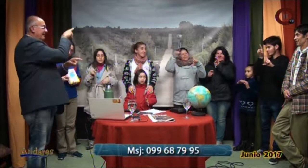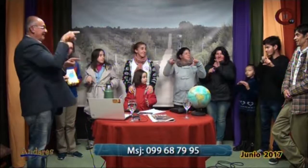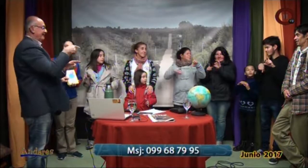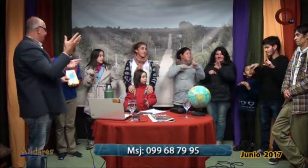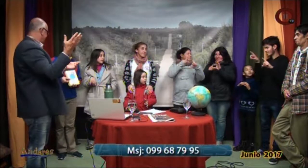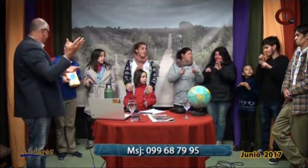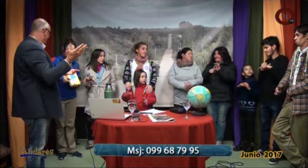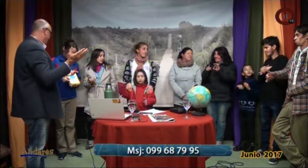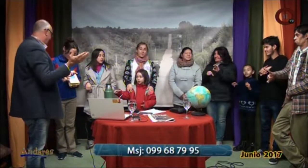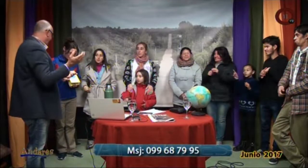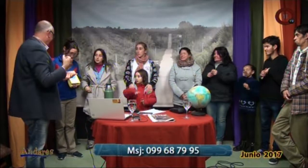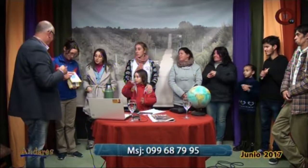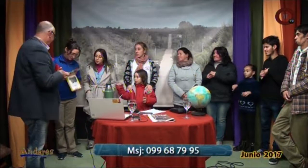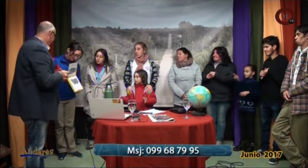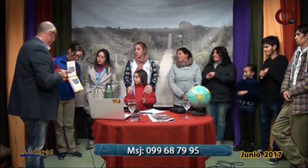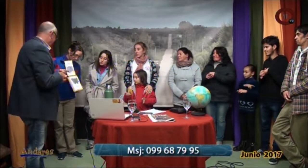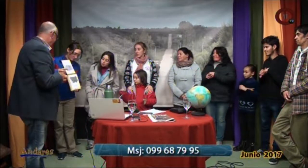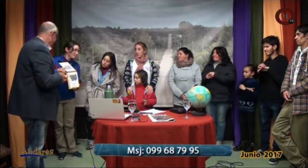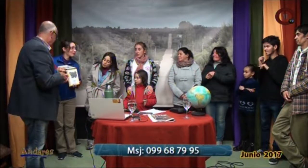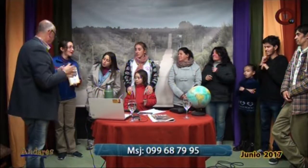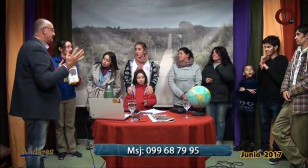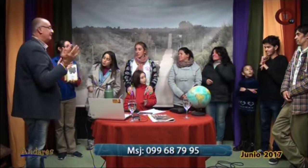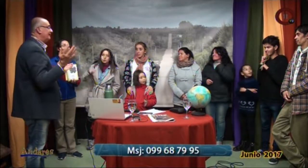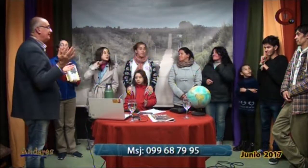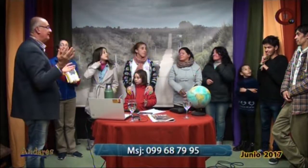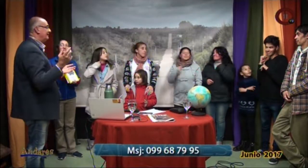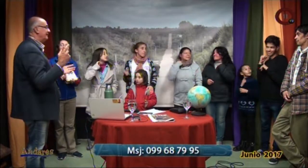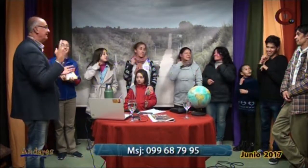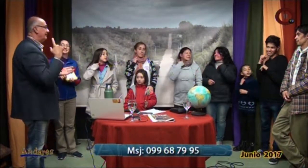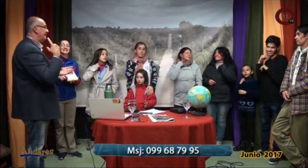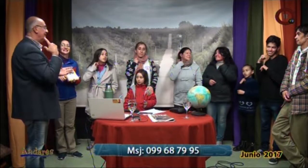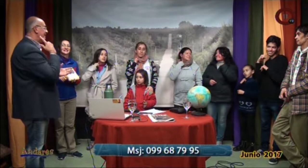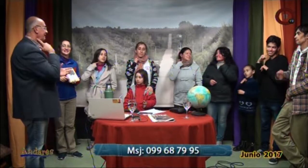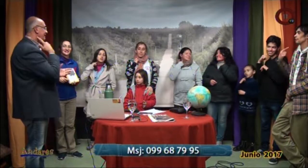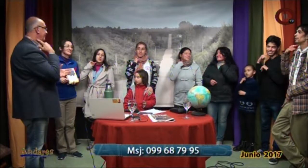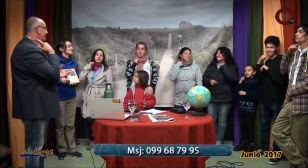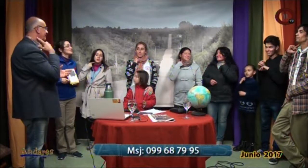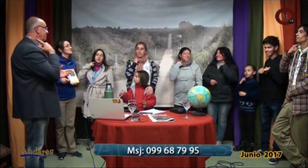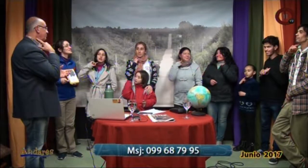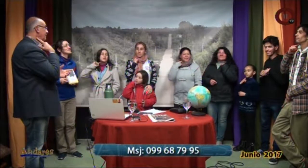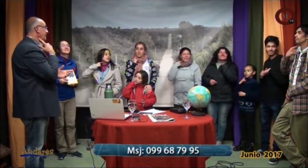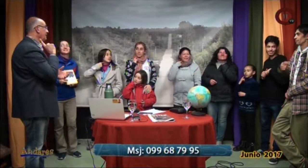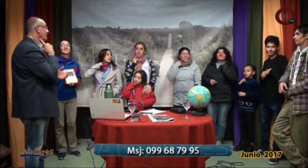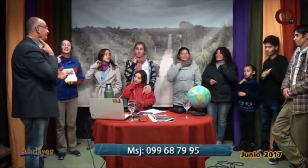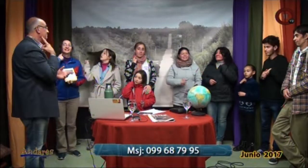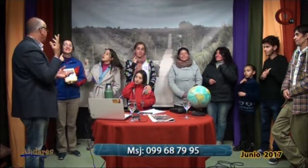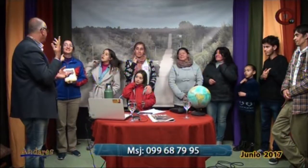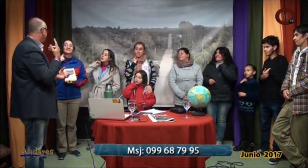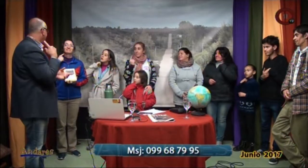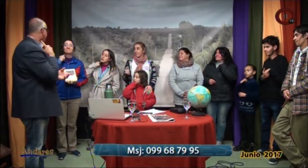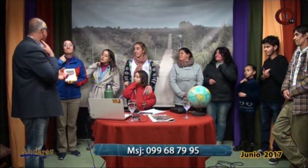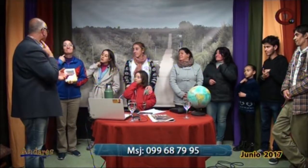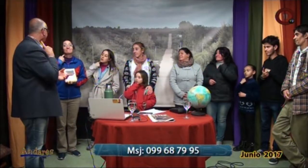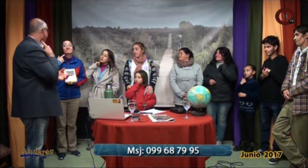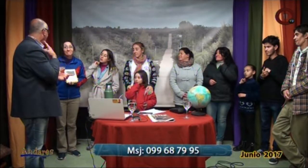Muy bien Gris A los colores Gris ¿Por qué gris? Gris